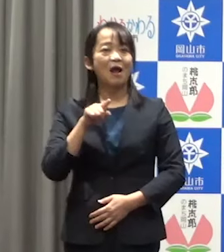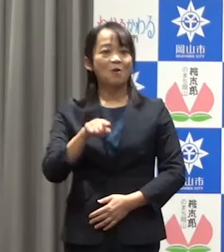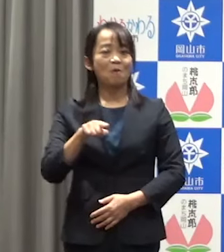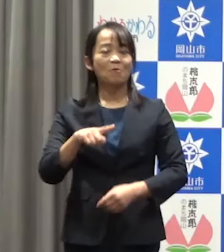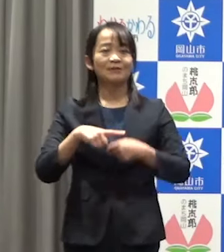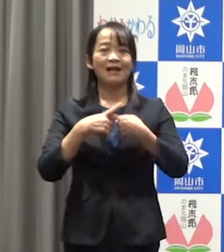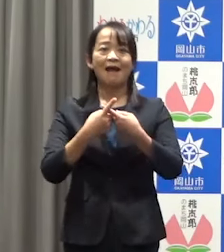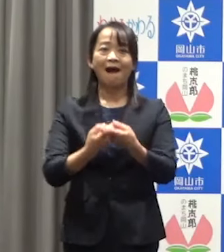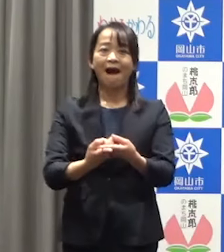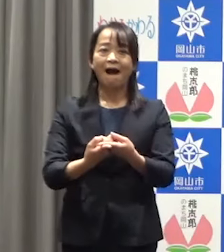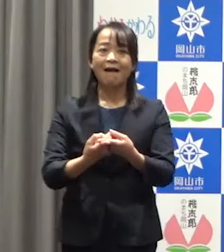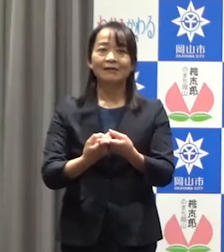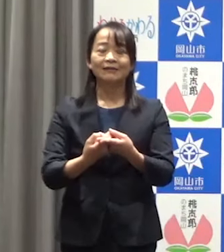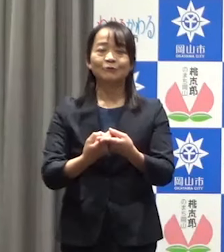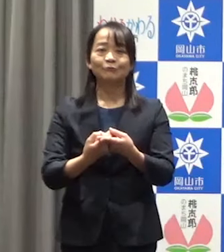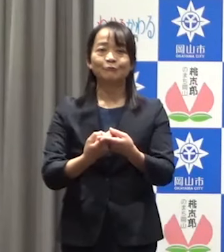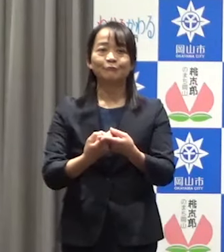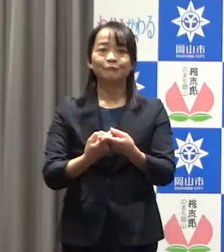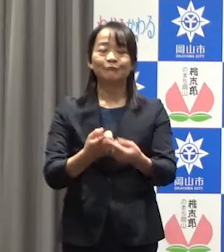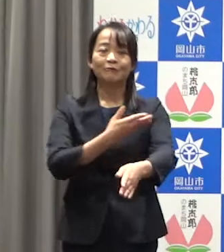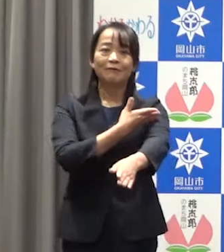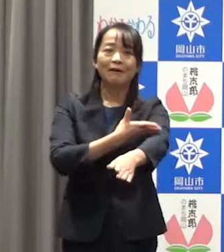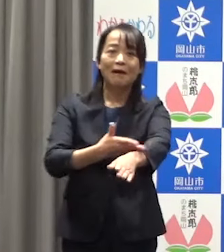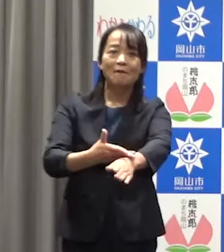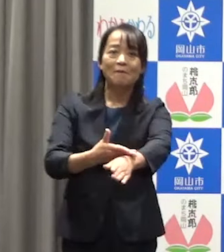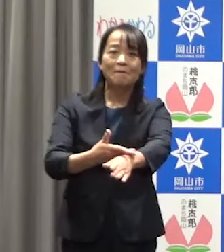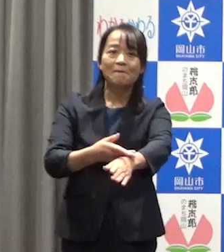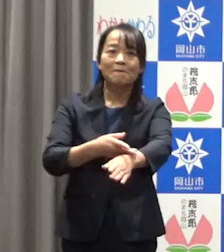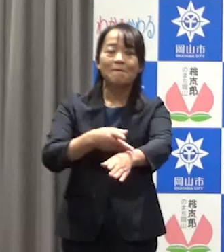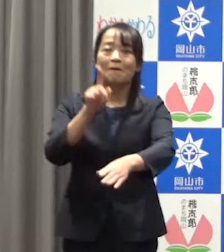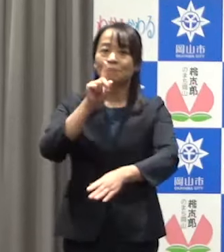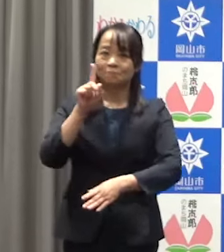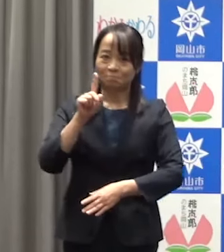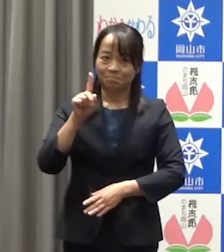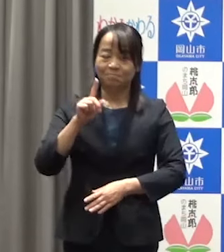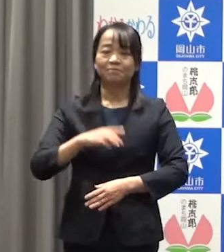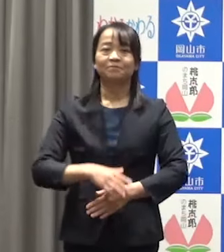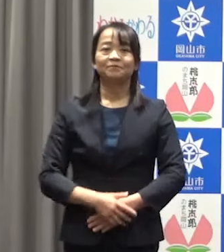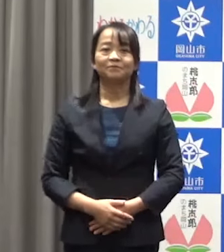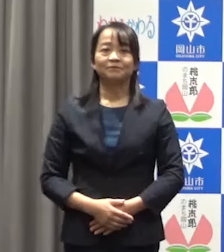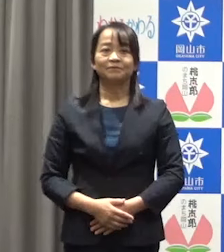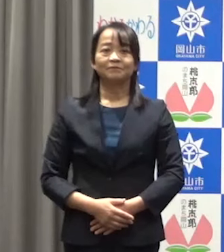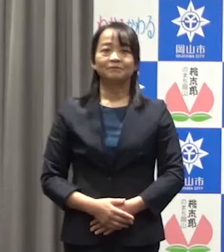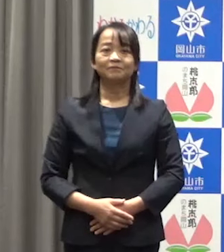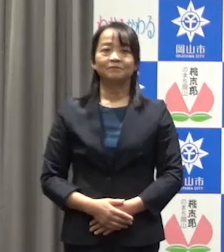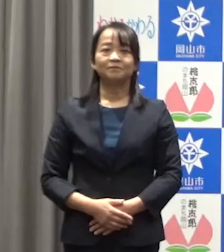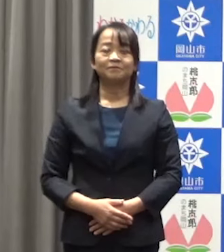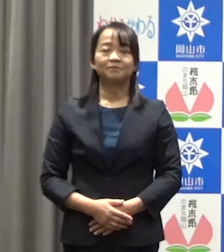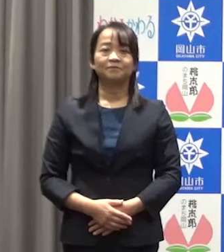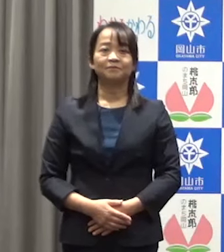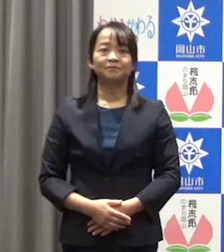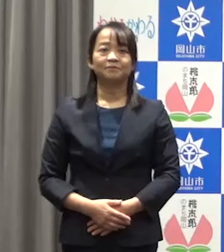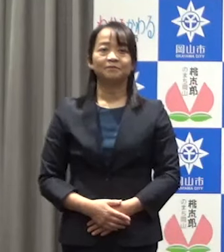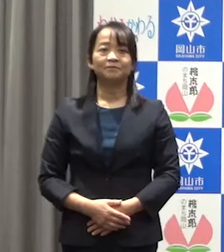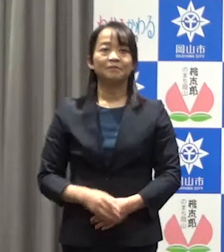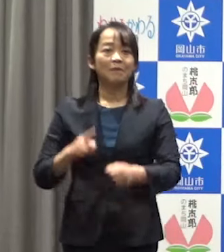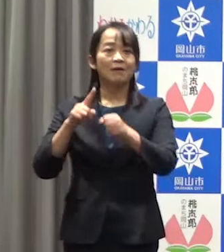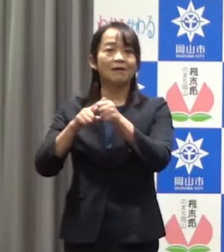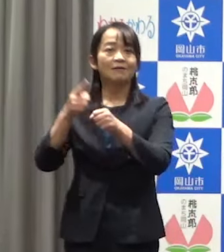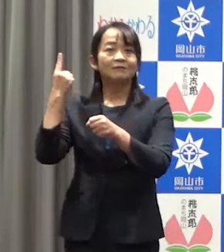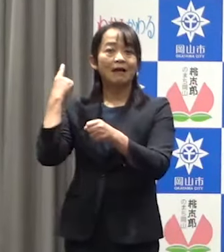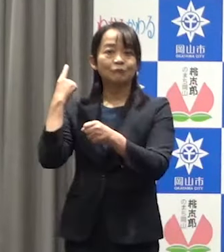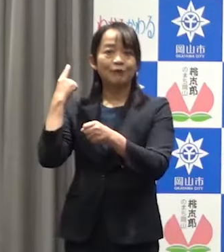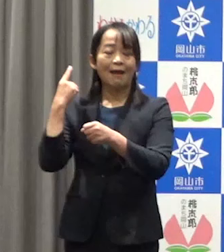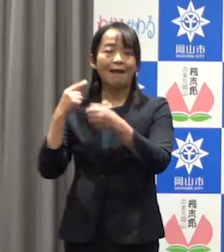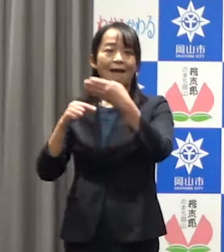入することになったのかということを申し上げたいと思います。実は昨年